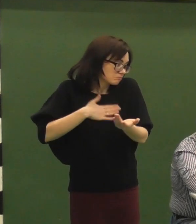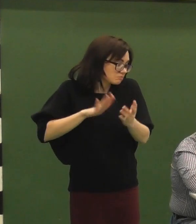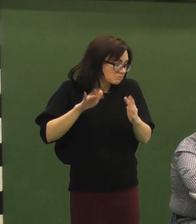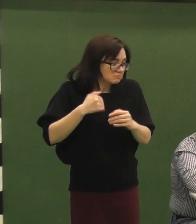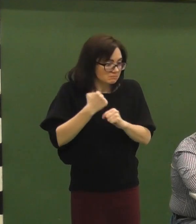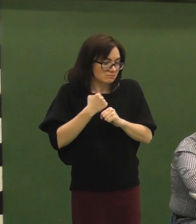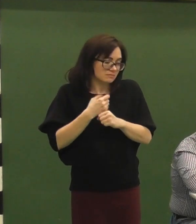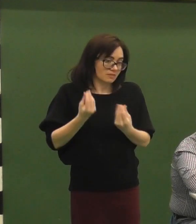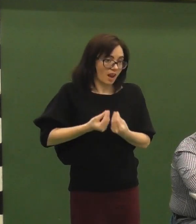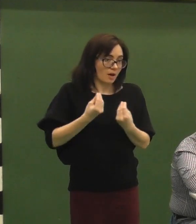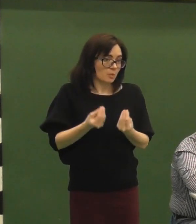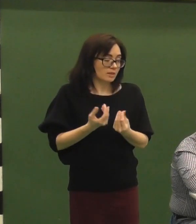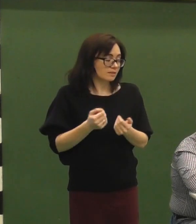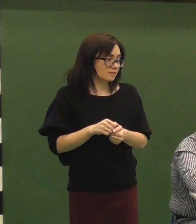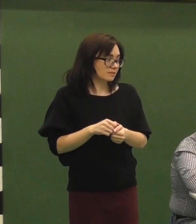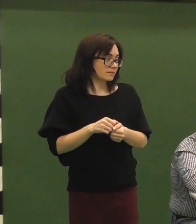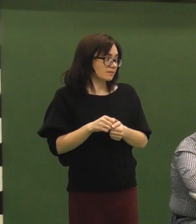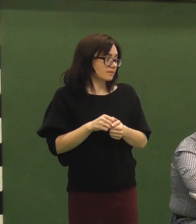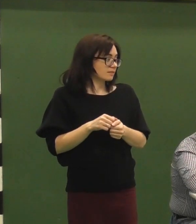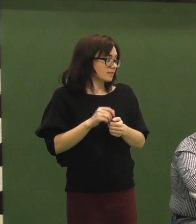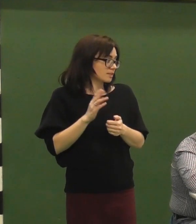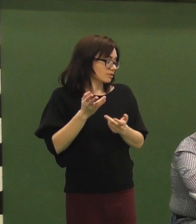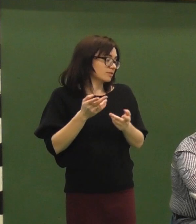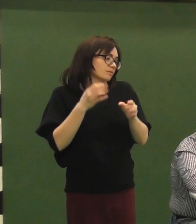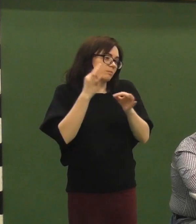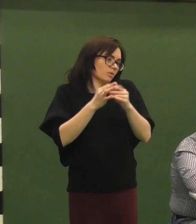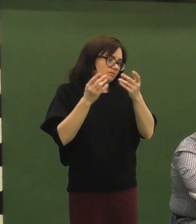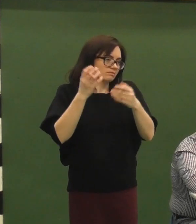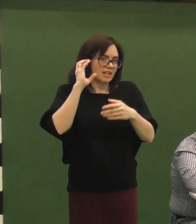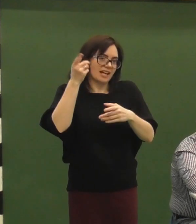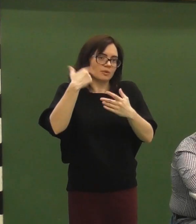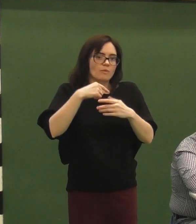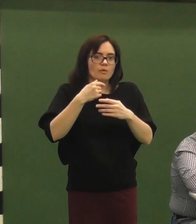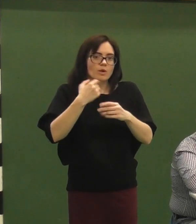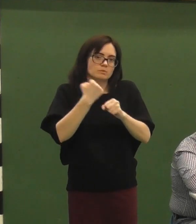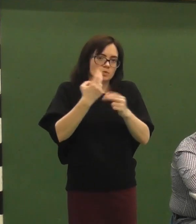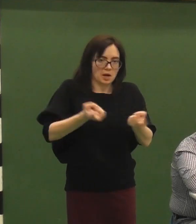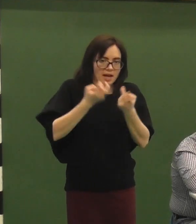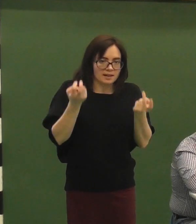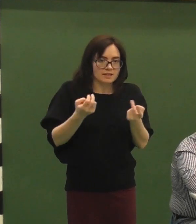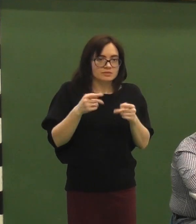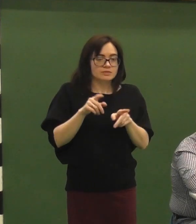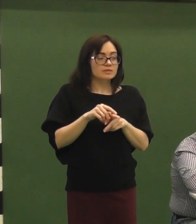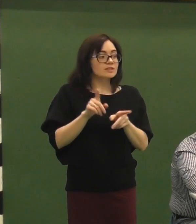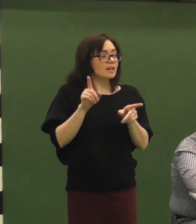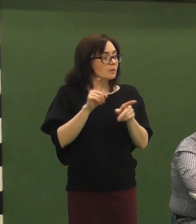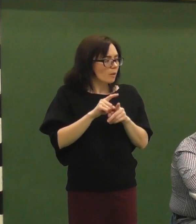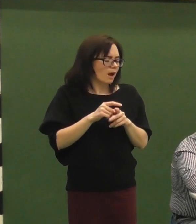valahol. Oda kerestek egy munkatársat. És egy olyan rendes